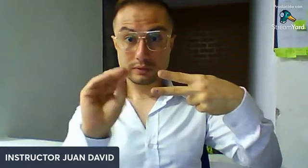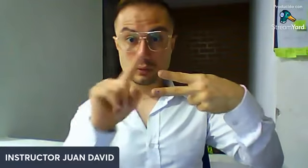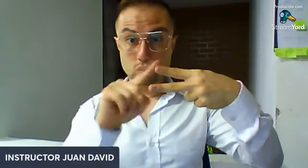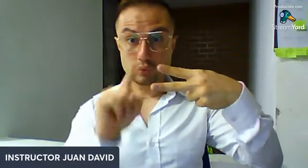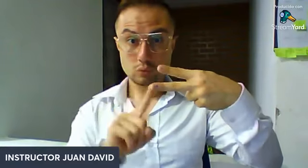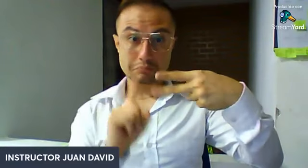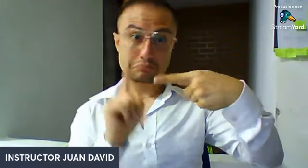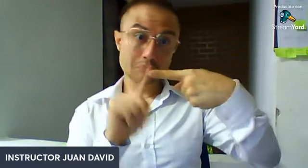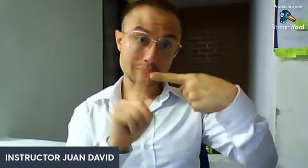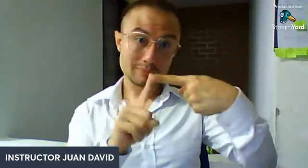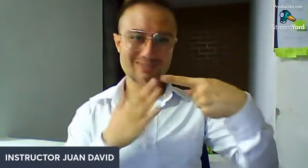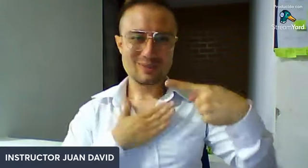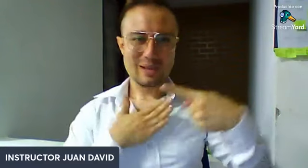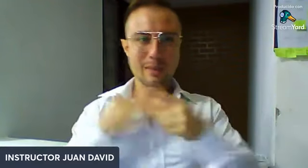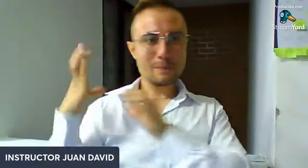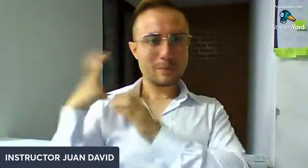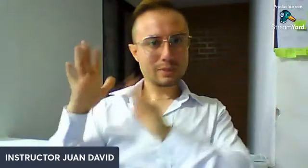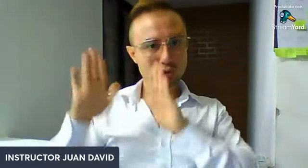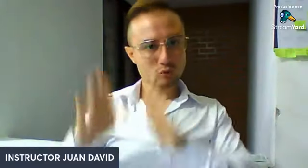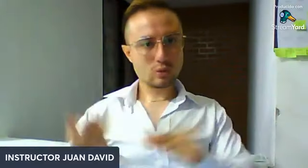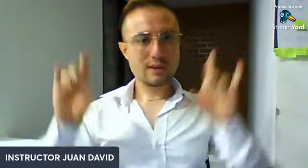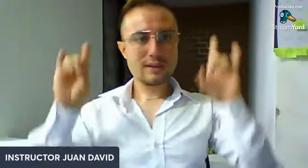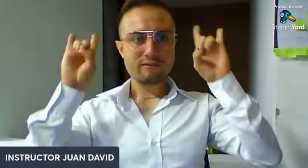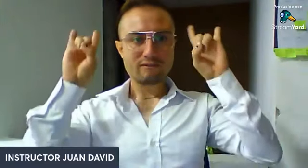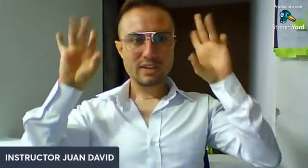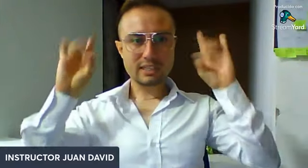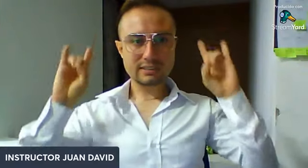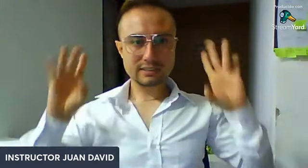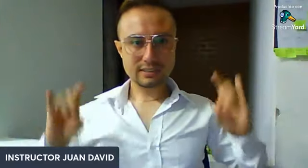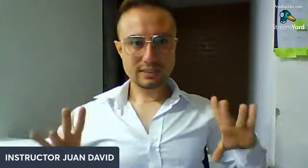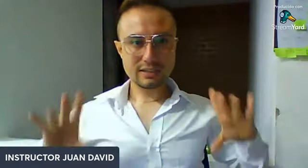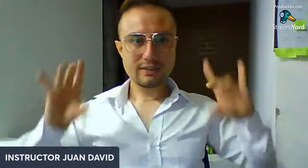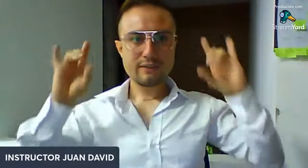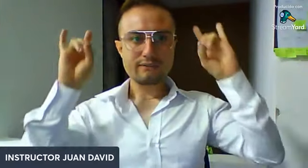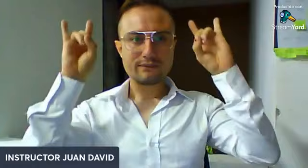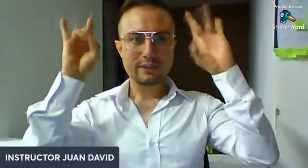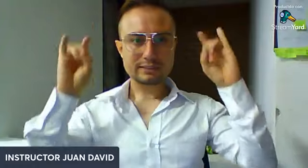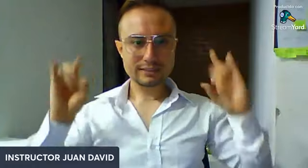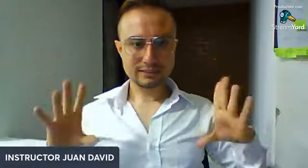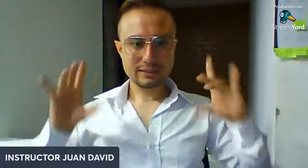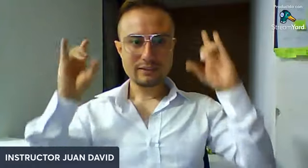Bueno, aquí tenemos dos palabras que me preguntan. La primera es fiesta, que la utilizamos aquí en Popayán así.